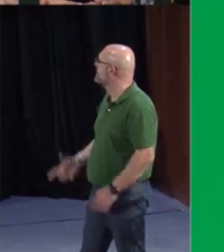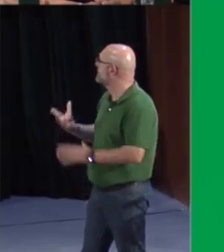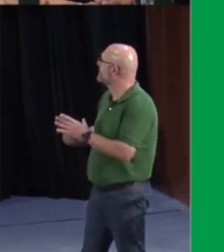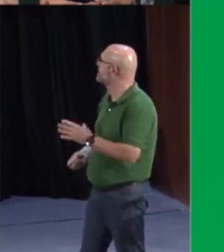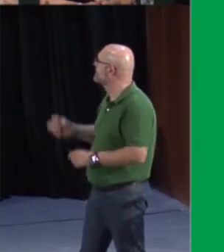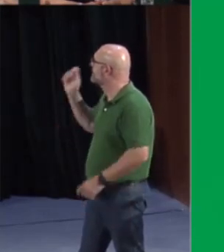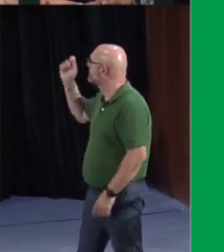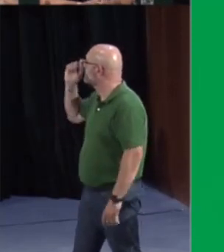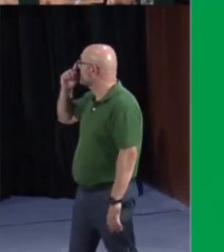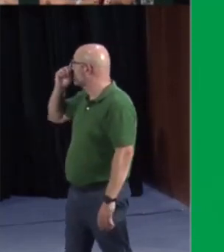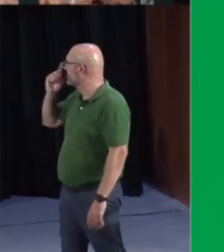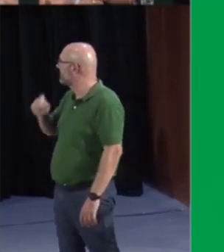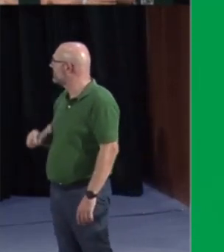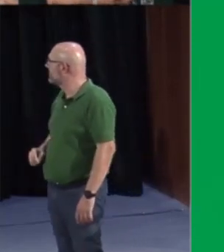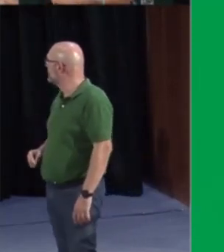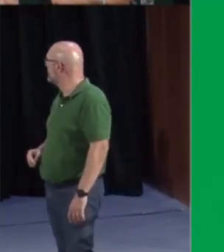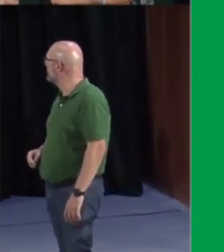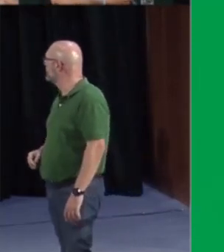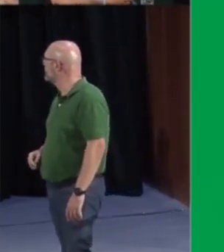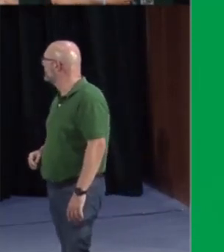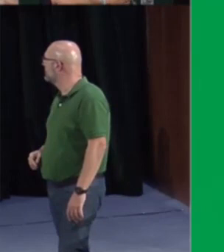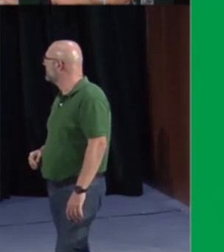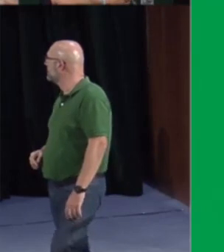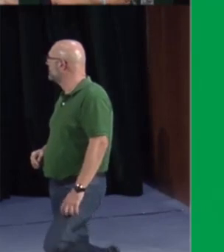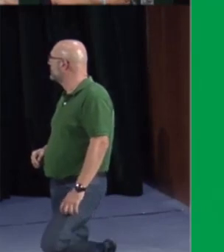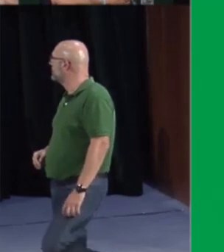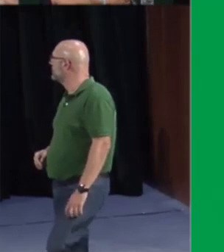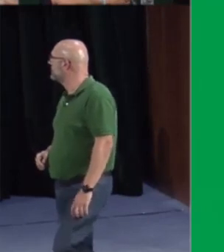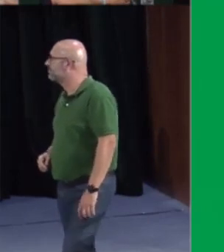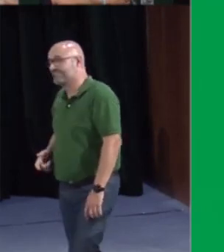Madre mía. No nos acompañan las tecnologías esta tarde.